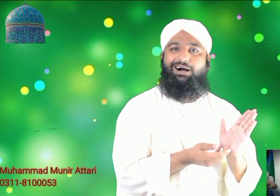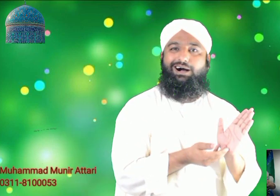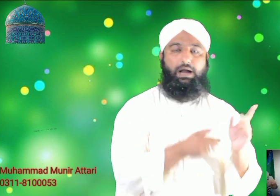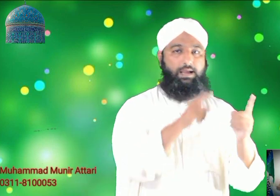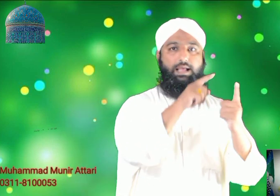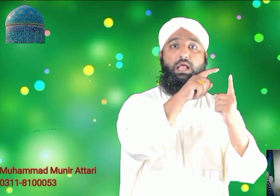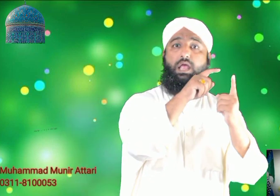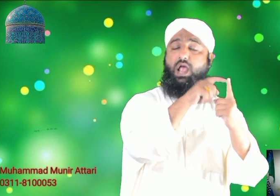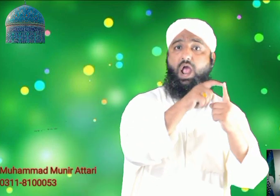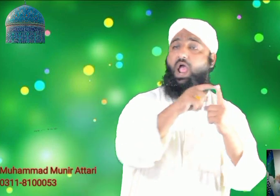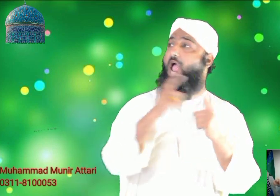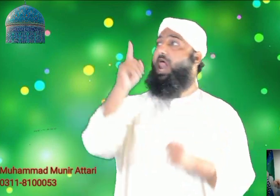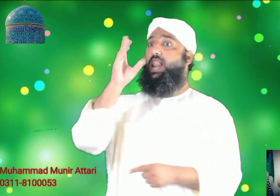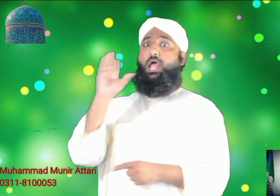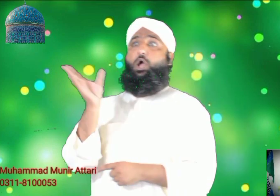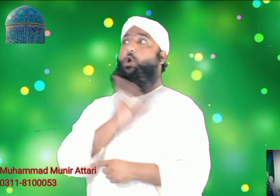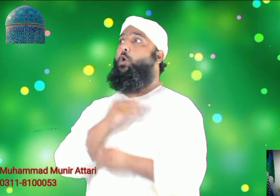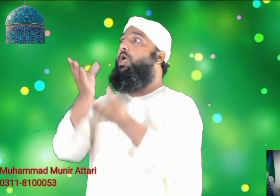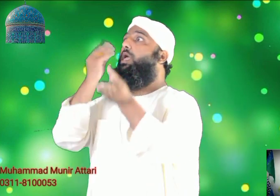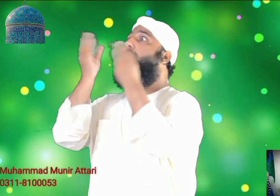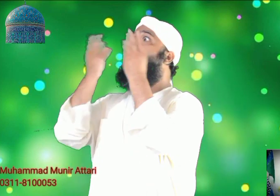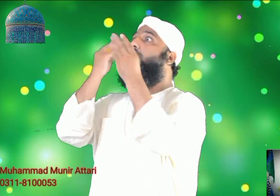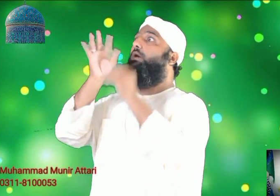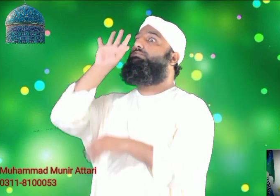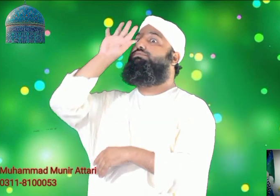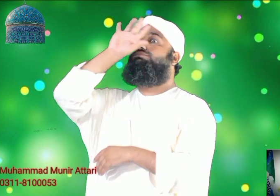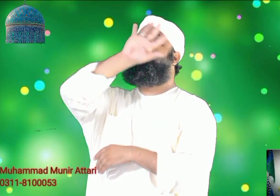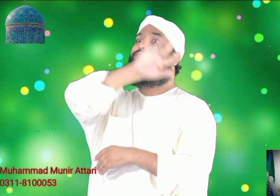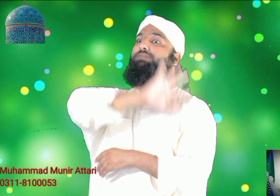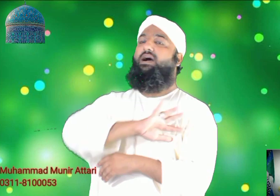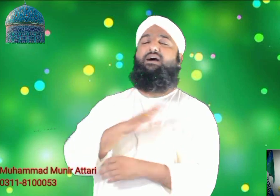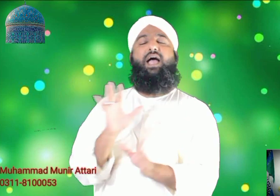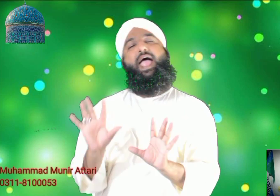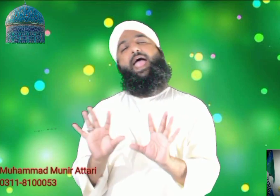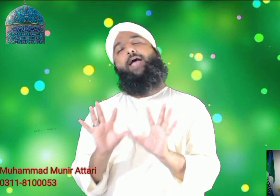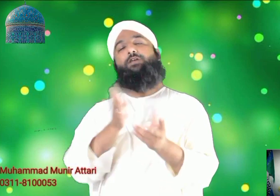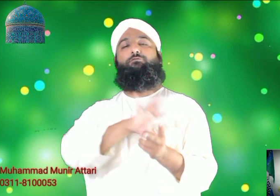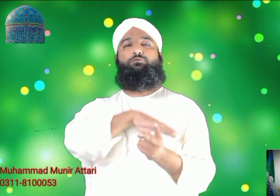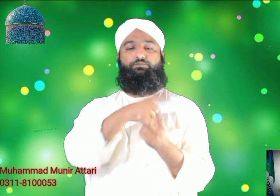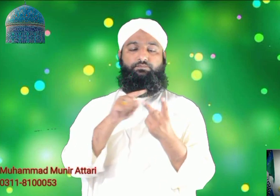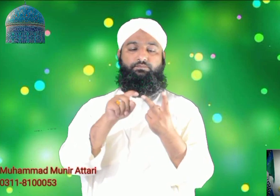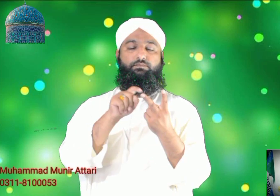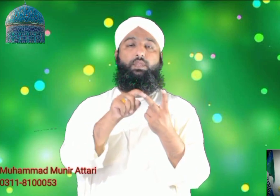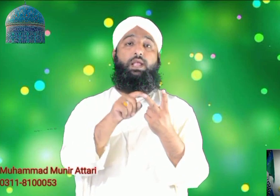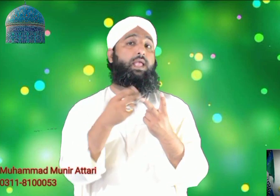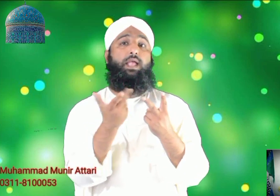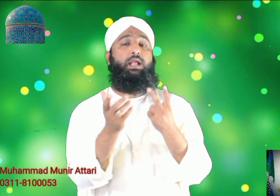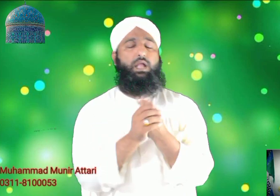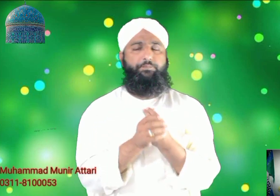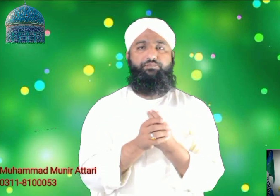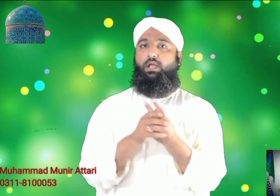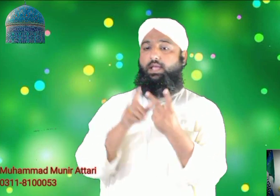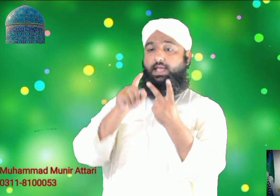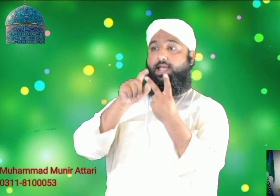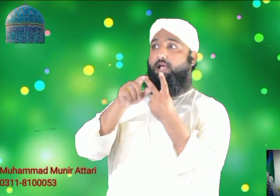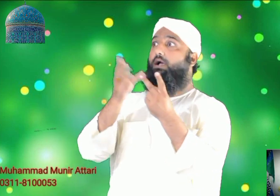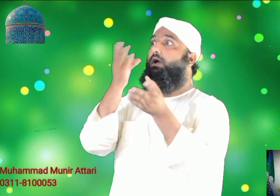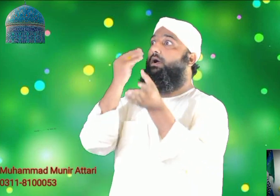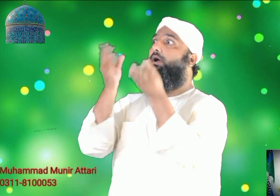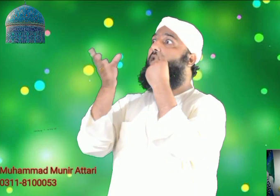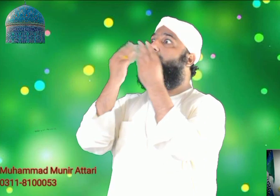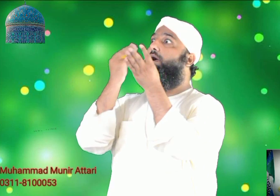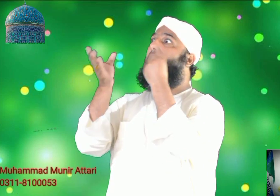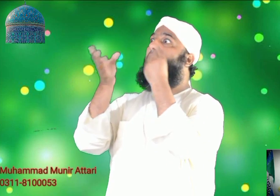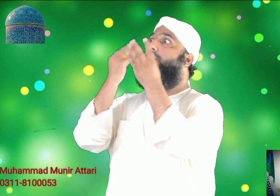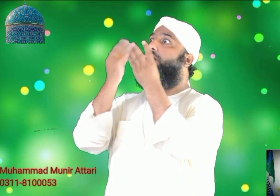کو گناہ سے روک نہیں رہا، نافرمانی سے روک نہیں رہا. فرمایا یہ بیکار ہے. ایک ہے معتدل کہ بندہ اس خوف میں مبتلا ہو